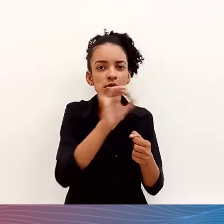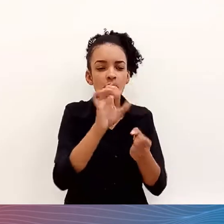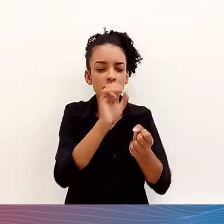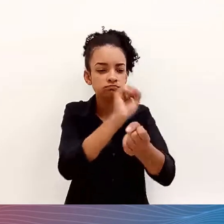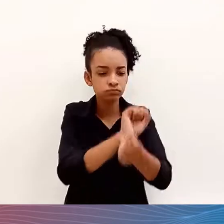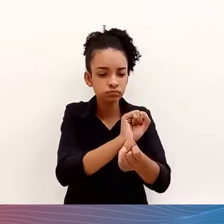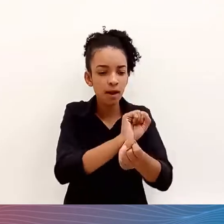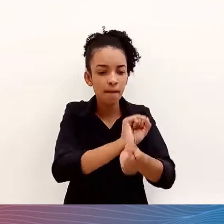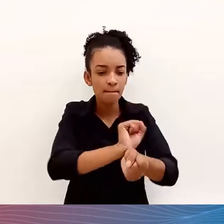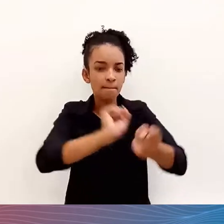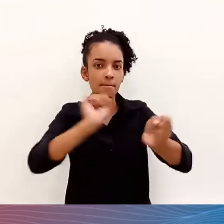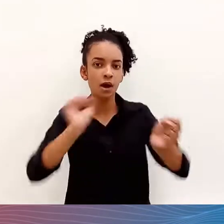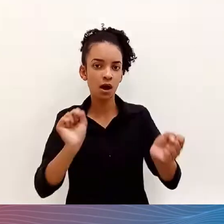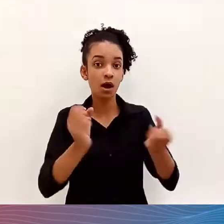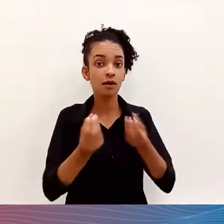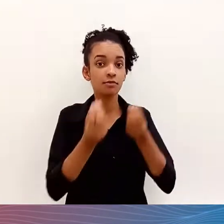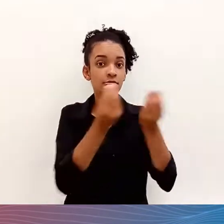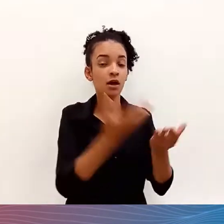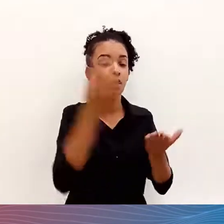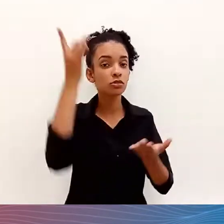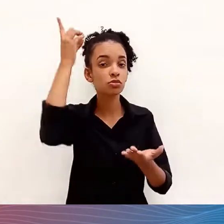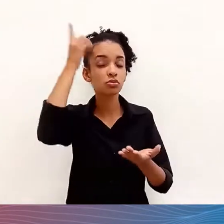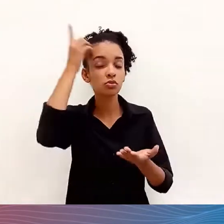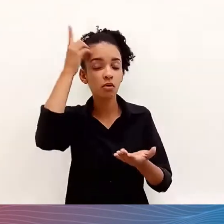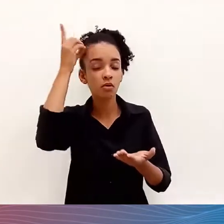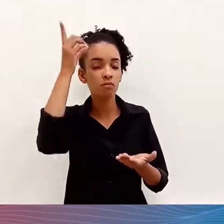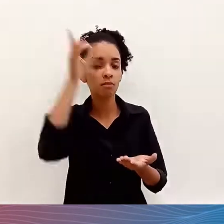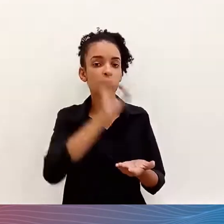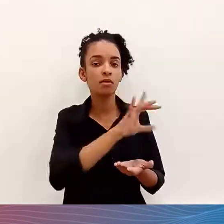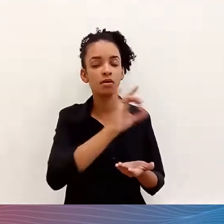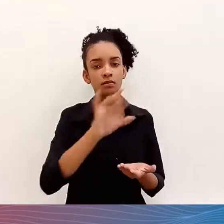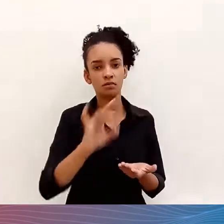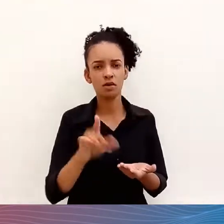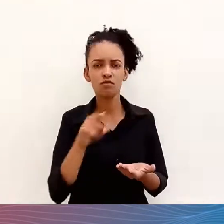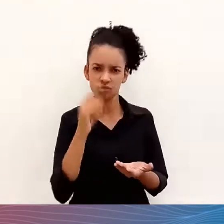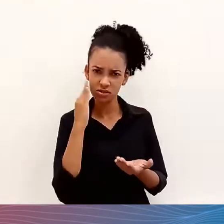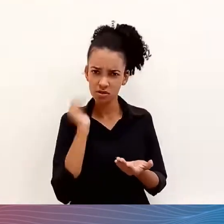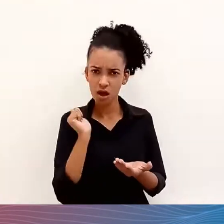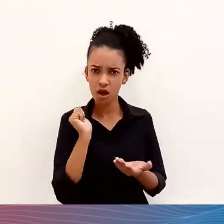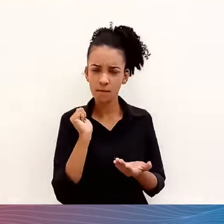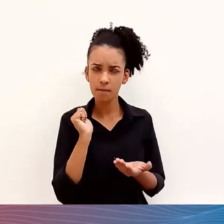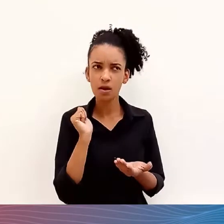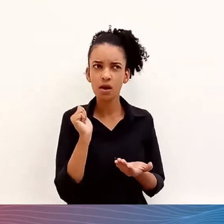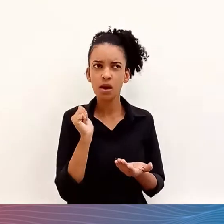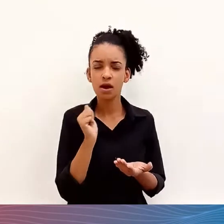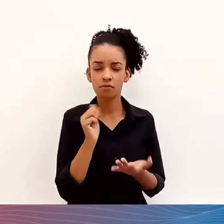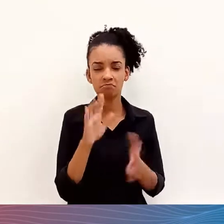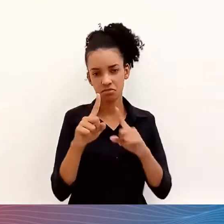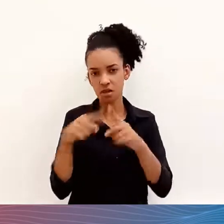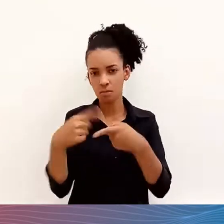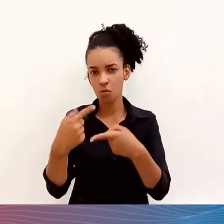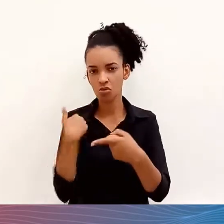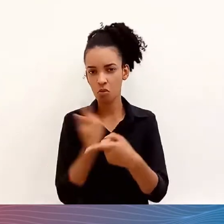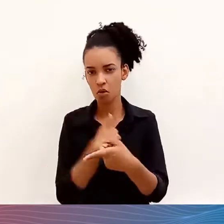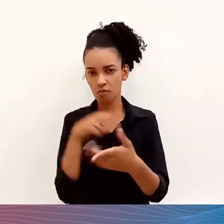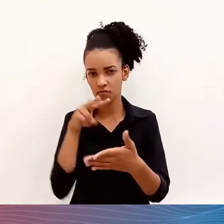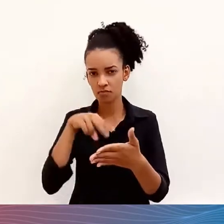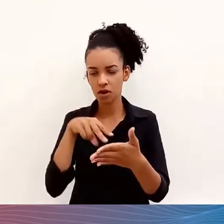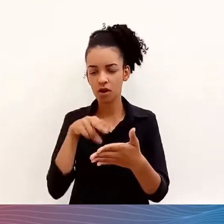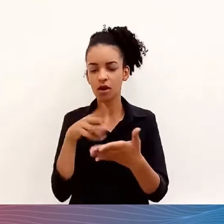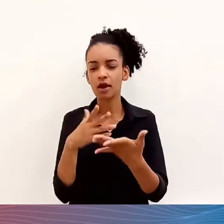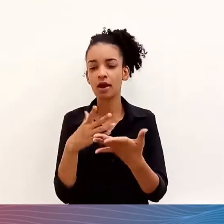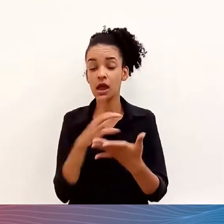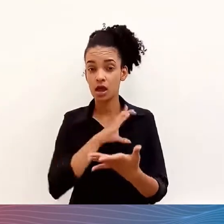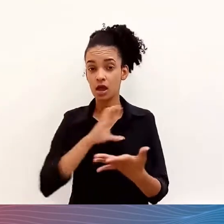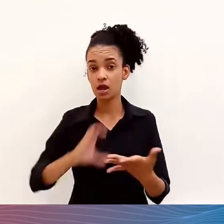Você sabia que de um lado, né, logo em seguida nós vamos ver que Cristo, Ele deu para a igreja